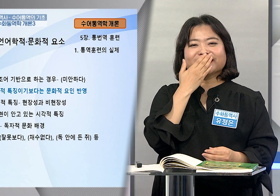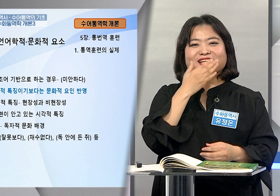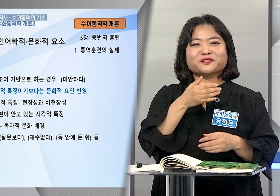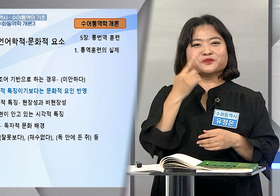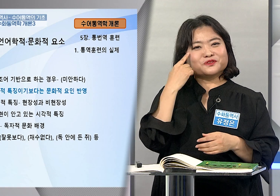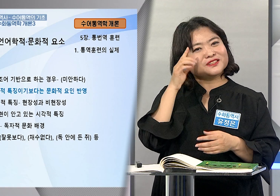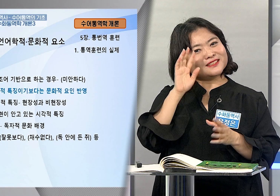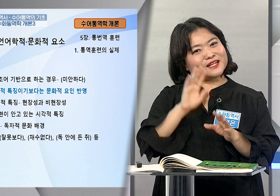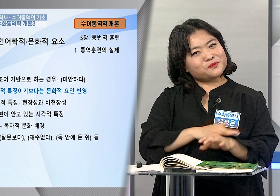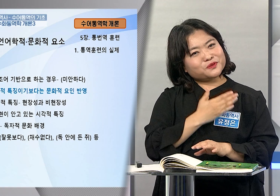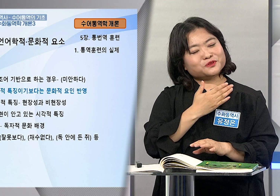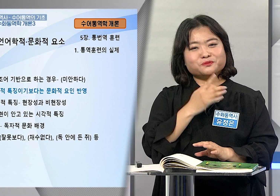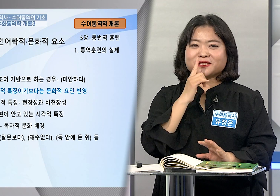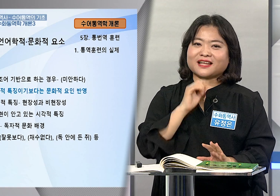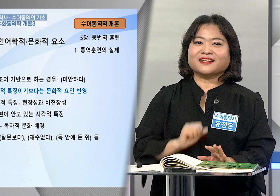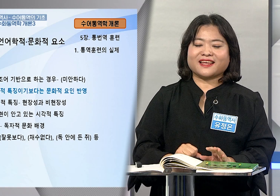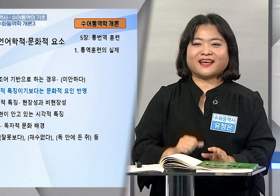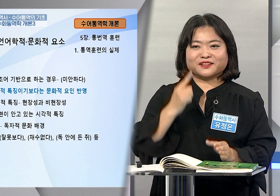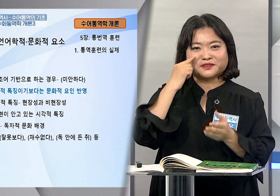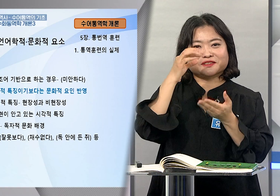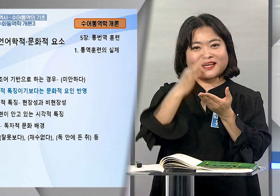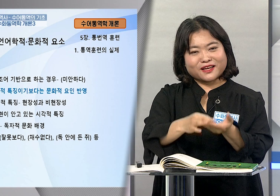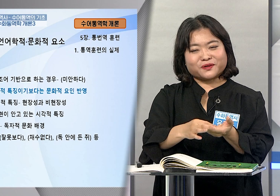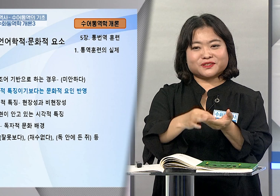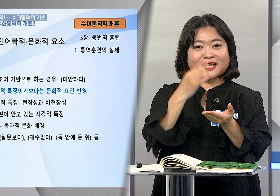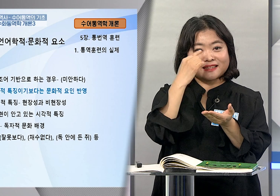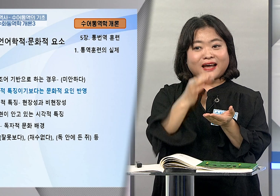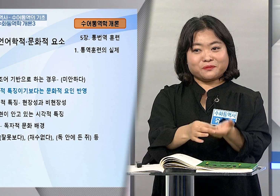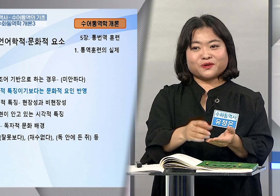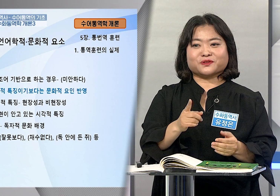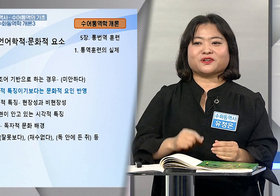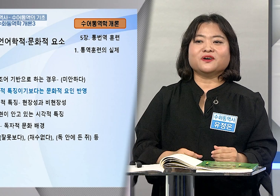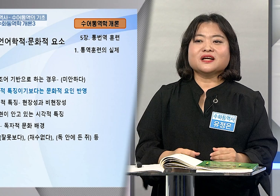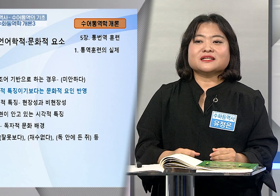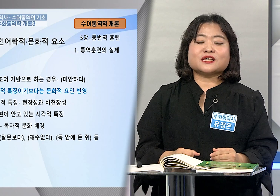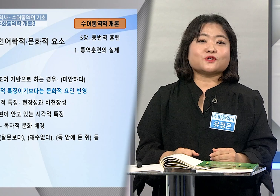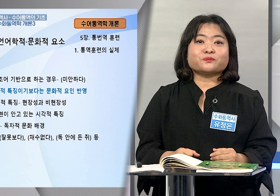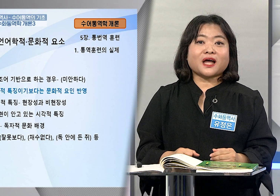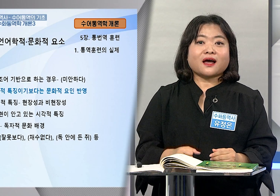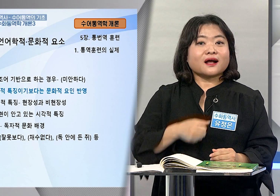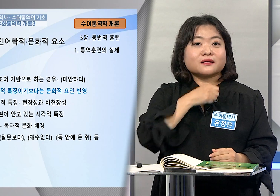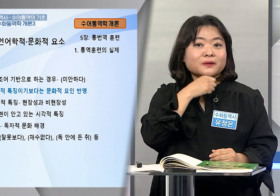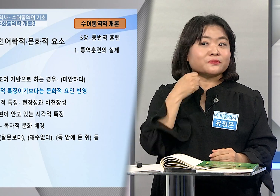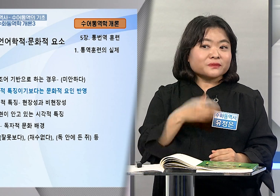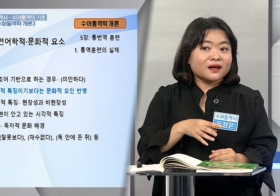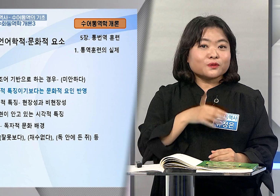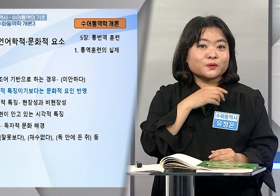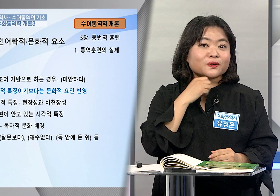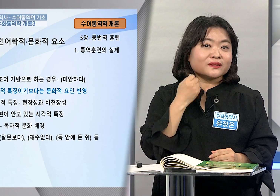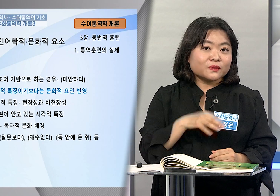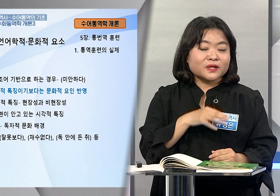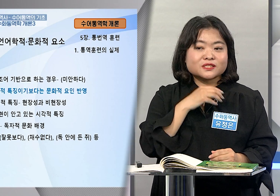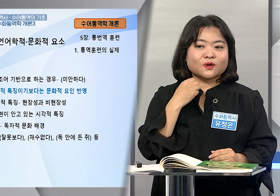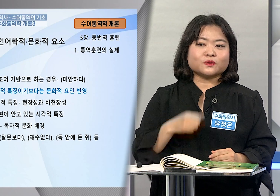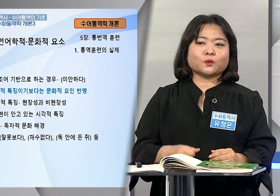네, 눈이 잘못 눈 삐다. 네, 싸나요? 싸다 표현이고요. 재수없다. 아까 맛없다라고 표현한다고 했죠.